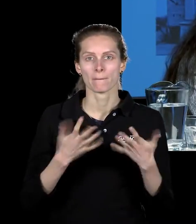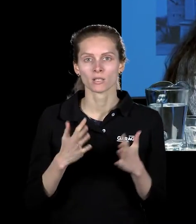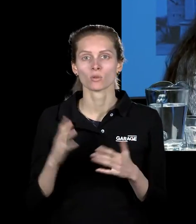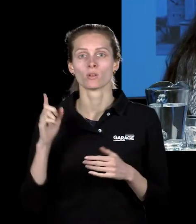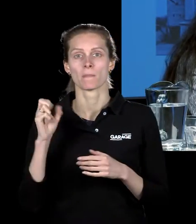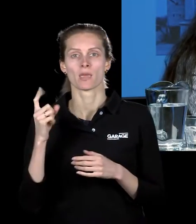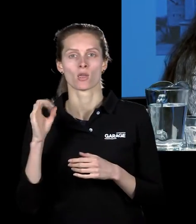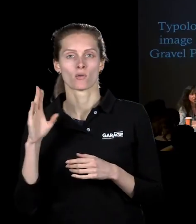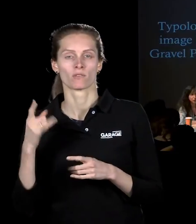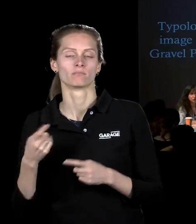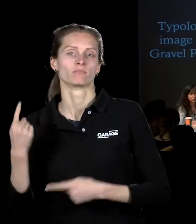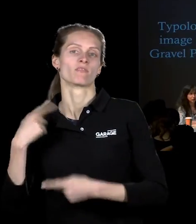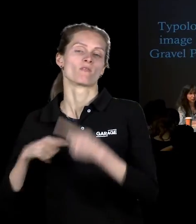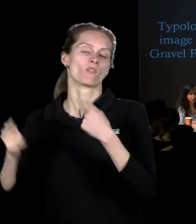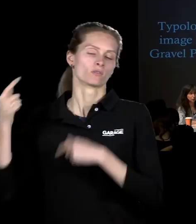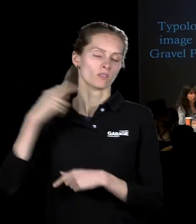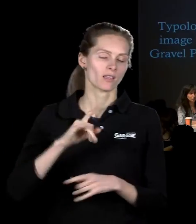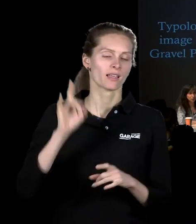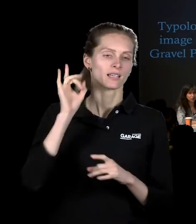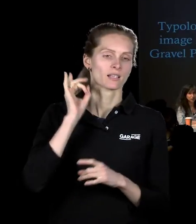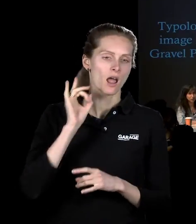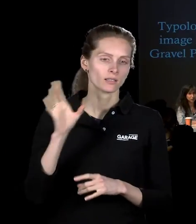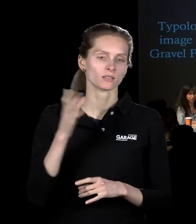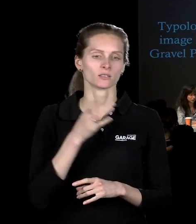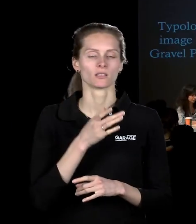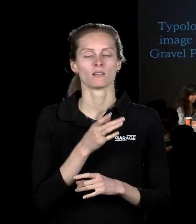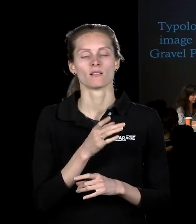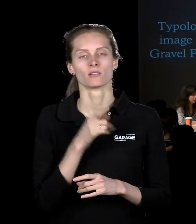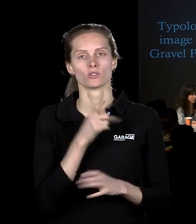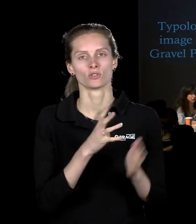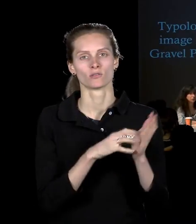годов, абсолютно прерванной, и начинают снимать типологии вот этих самых